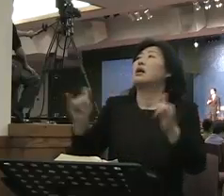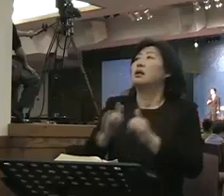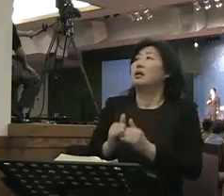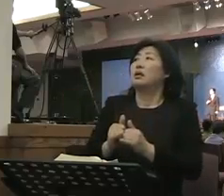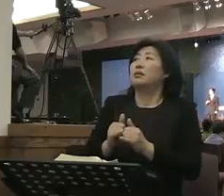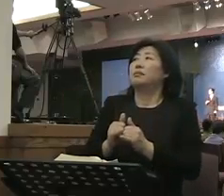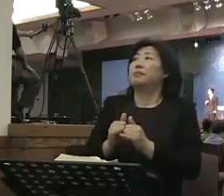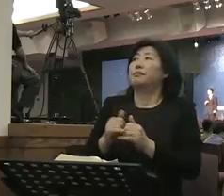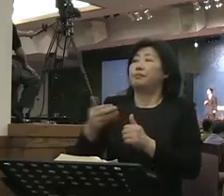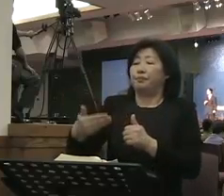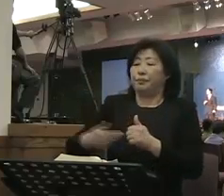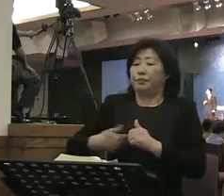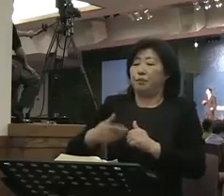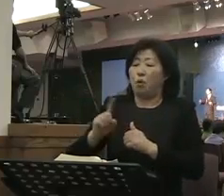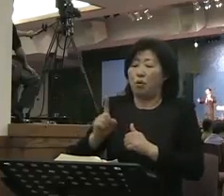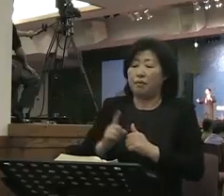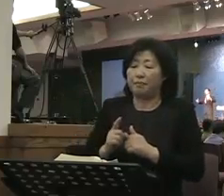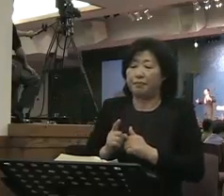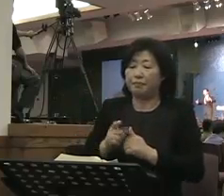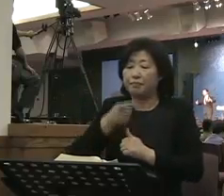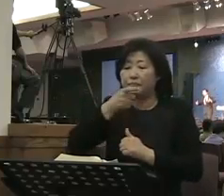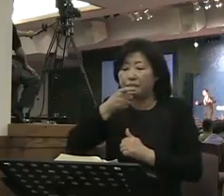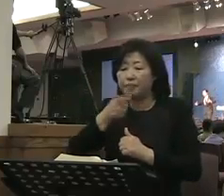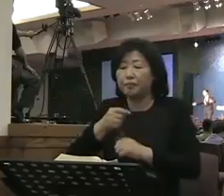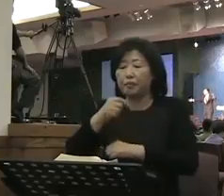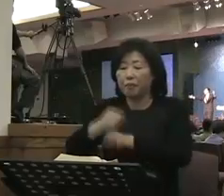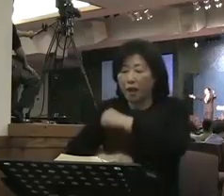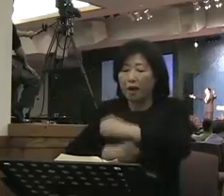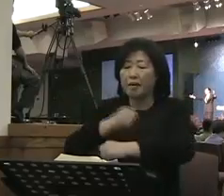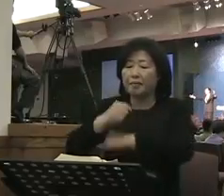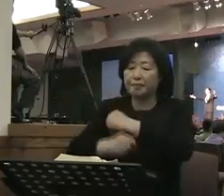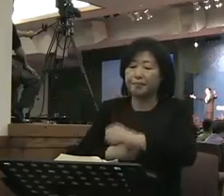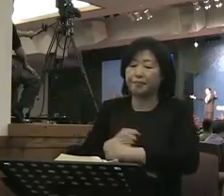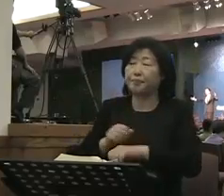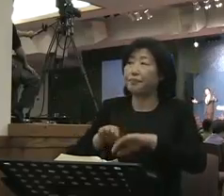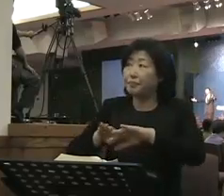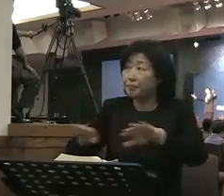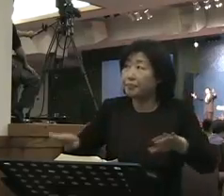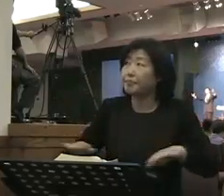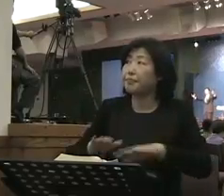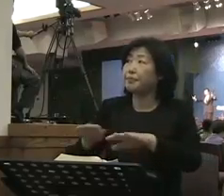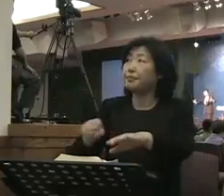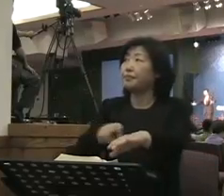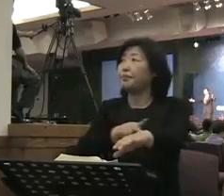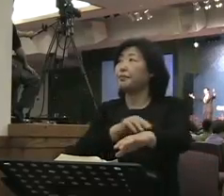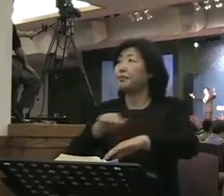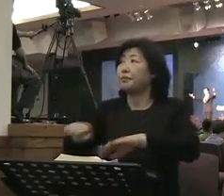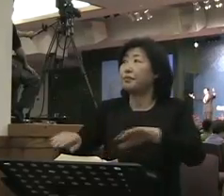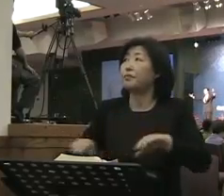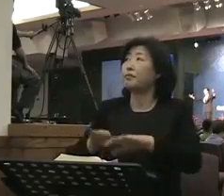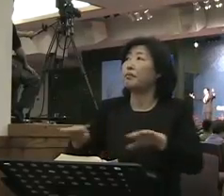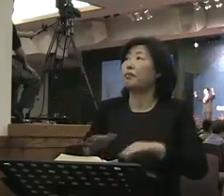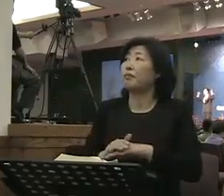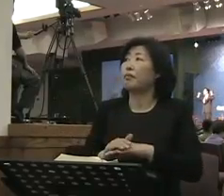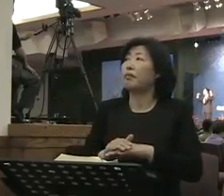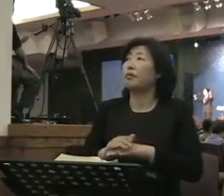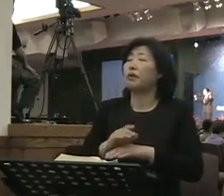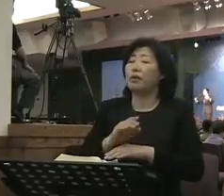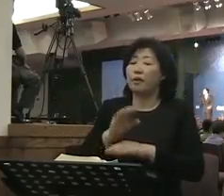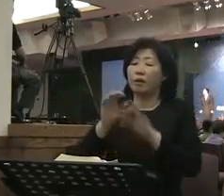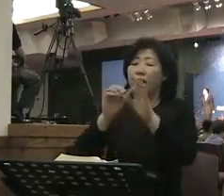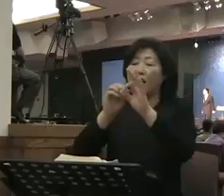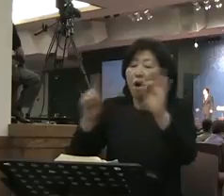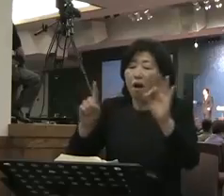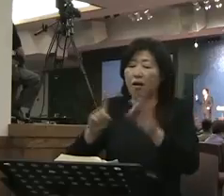주어진 물은 무엇입니까? 우리들이 마음껏 헤엄치며 자유를 누리며 스릴을 누리며 살맛